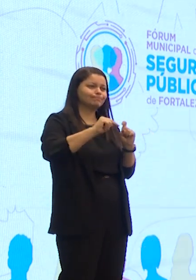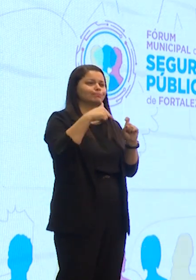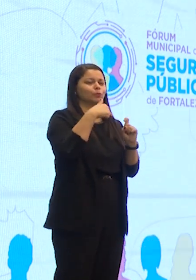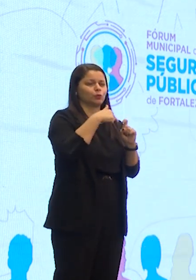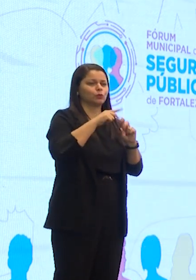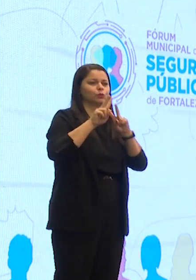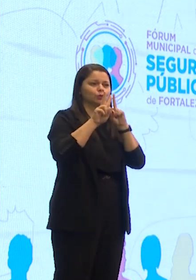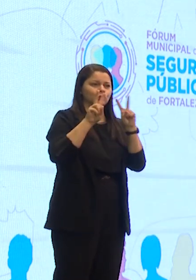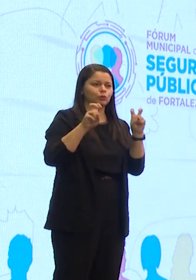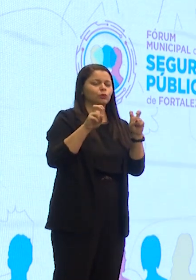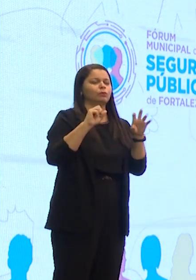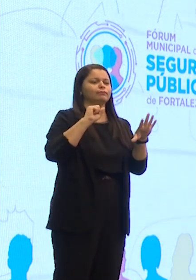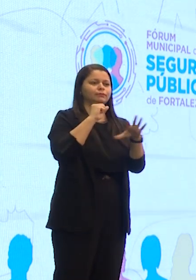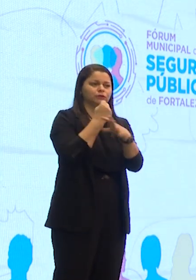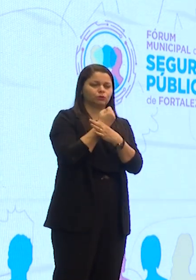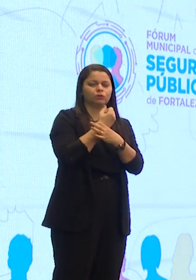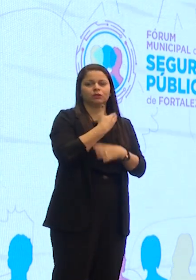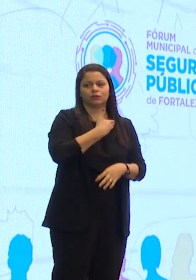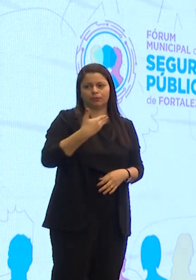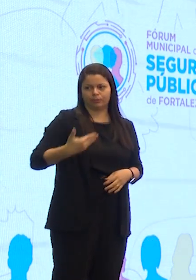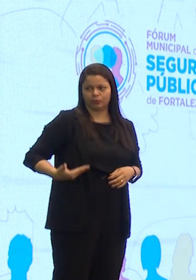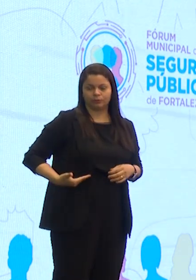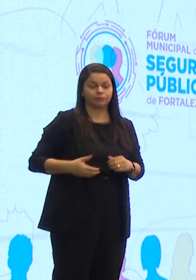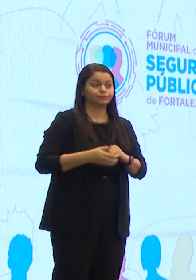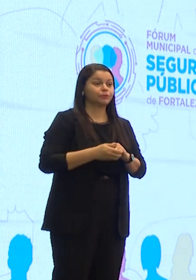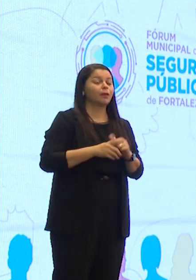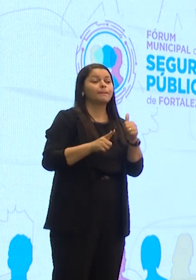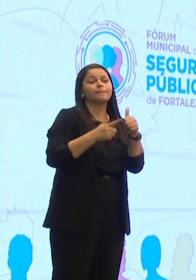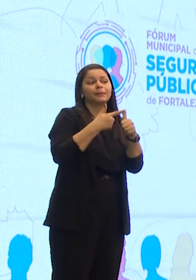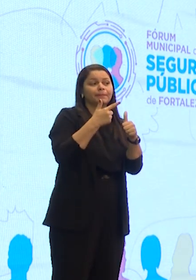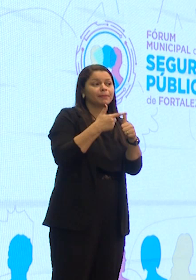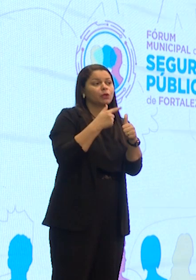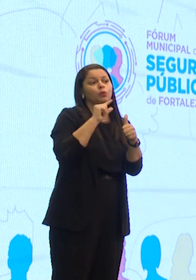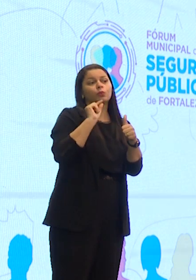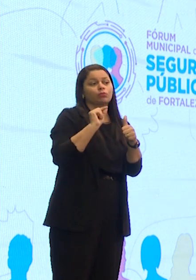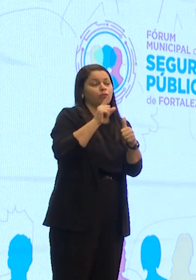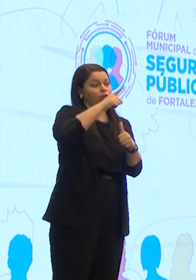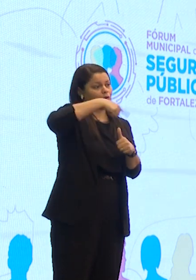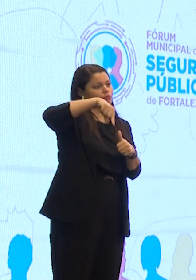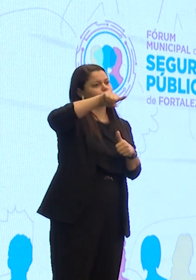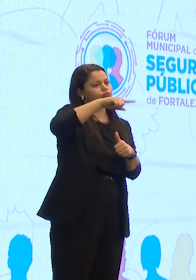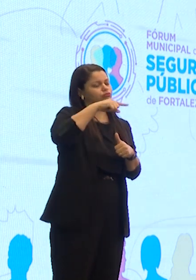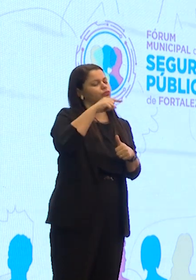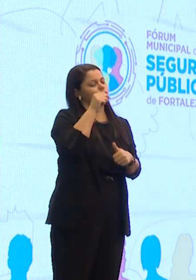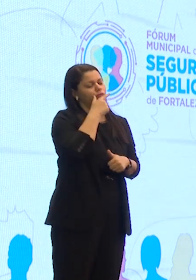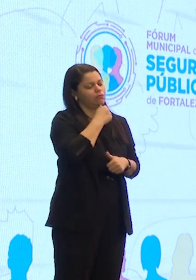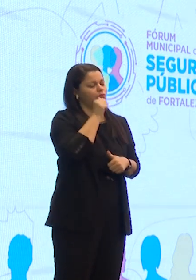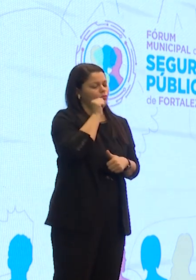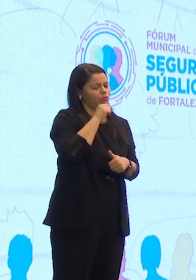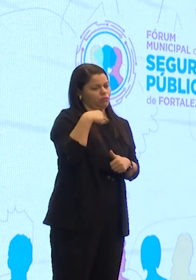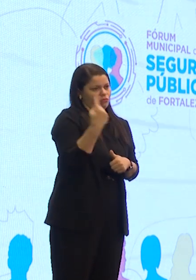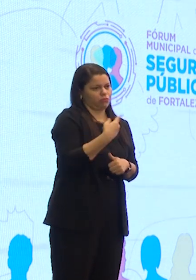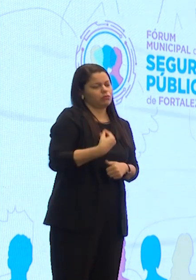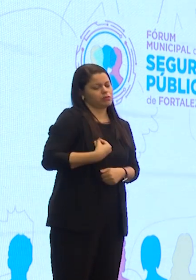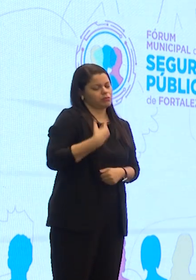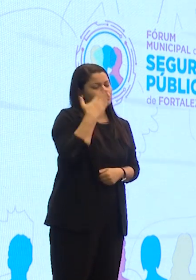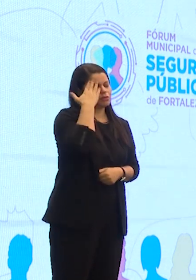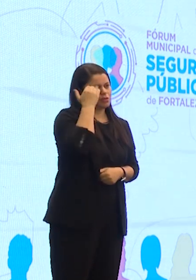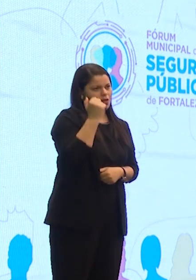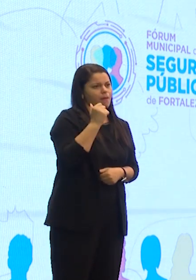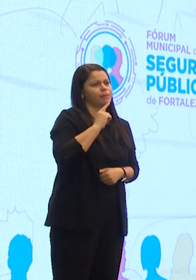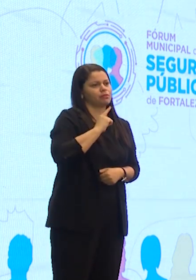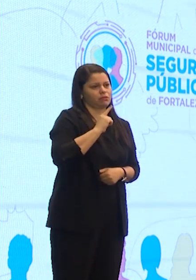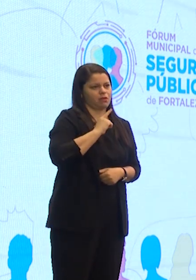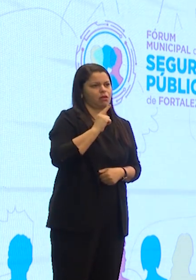Em primeiro lugar, as senhoras e os senhores sabem que há um ranking mundial das 50 cidades mais violentas